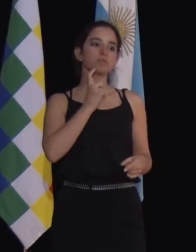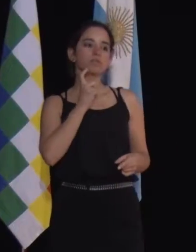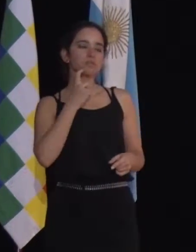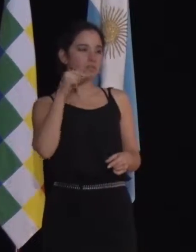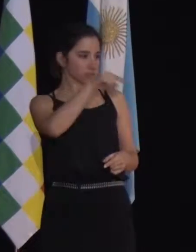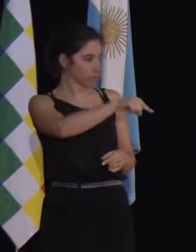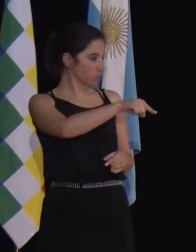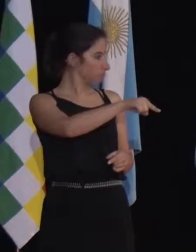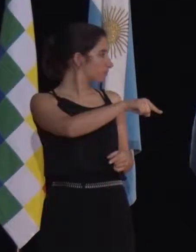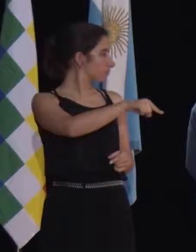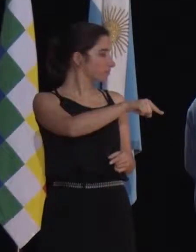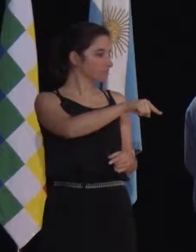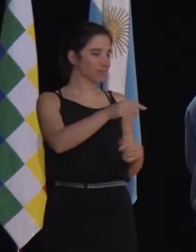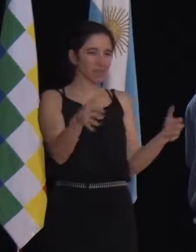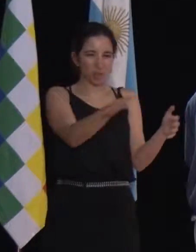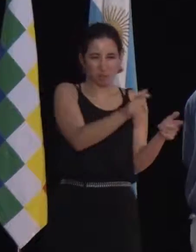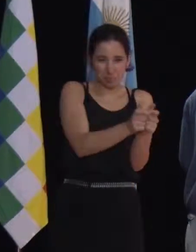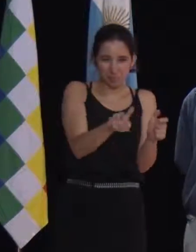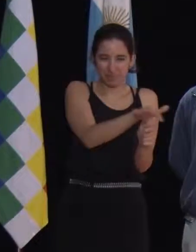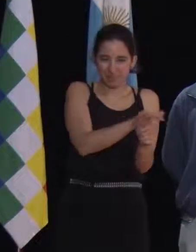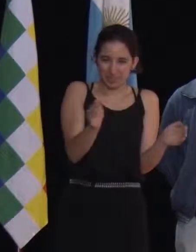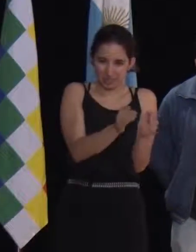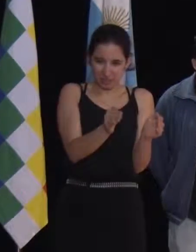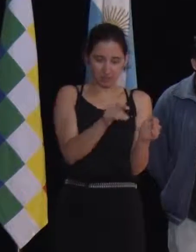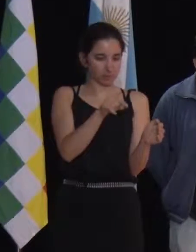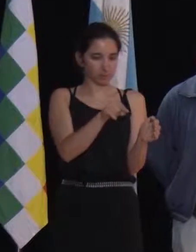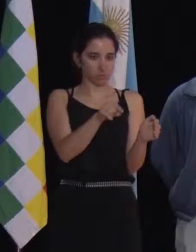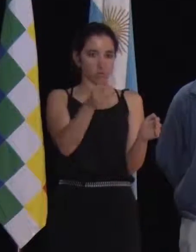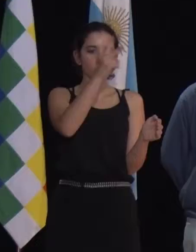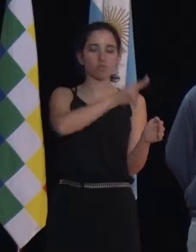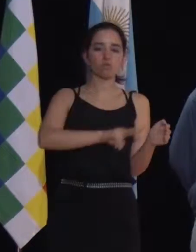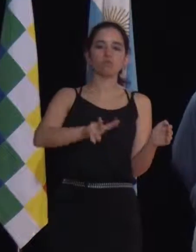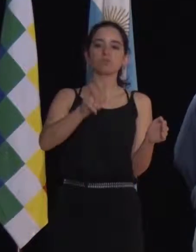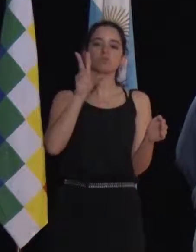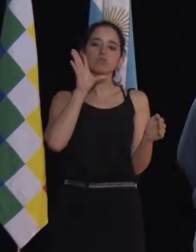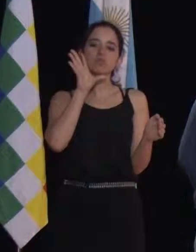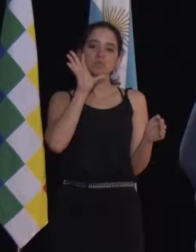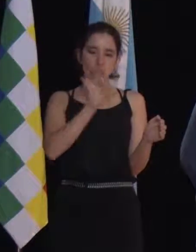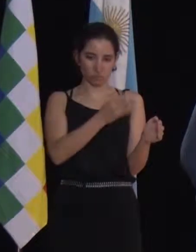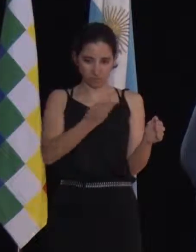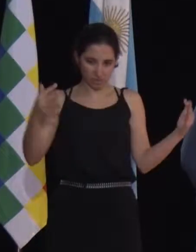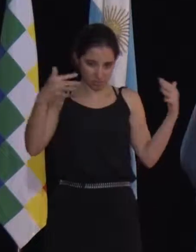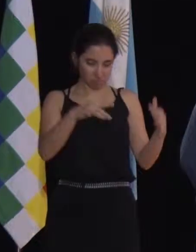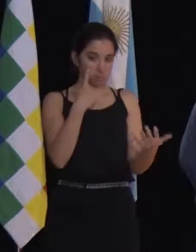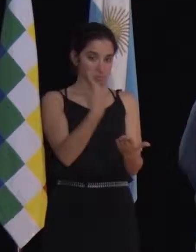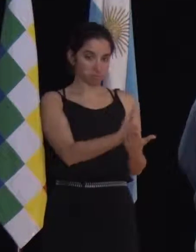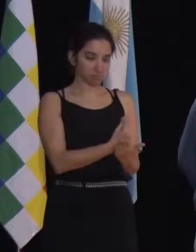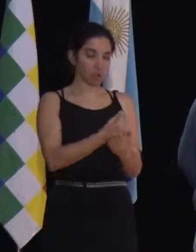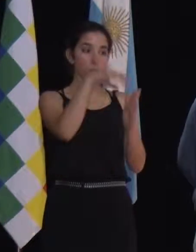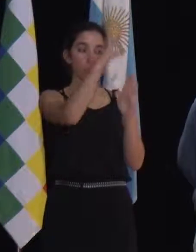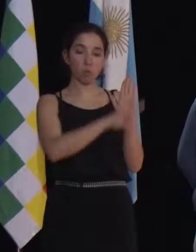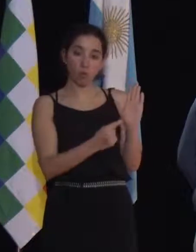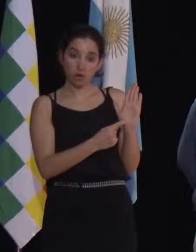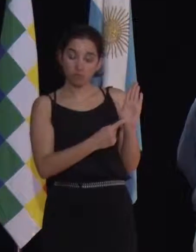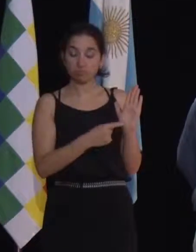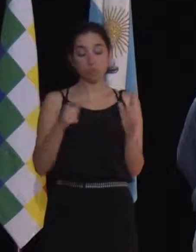chico llamado san jose de modo que tiene 150 habitantes armamos un proyecto para que no tengan en cuenta en el